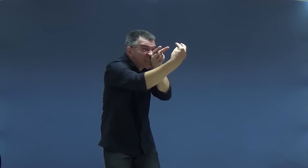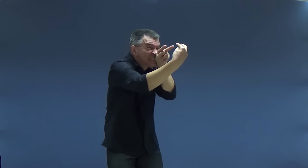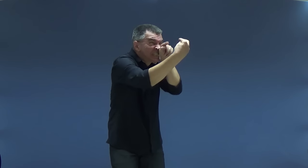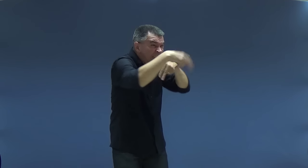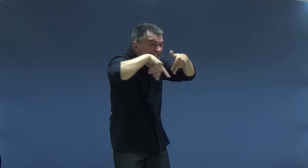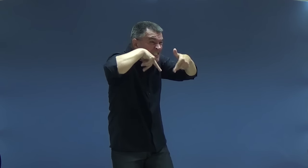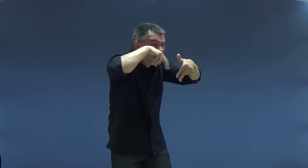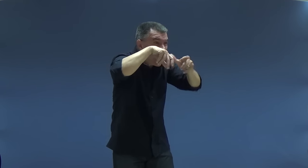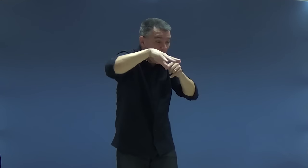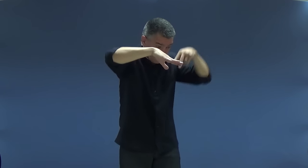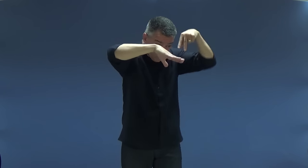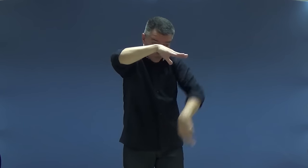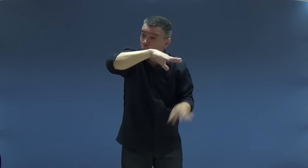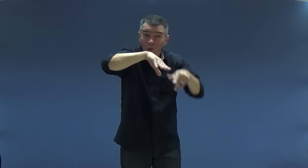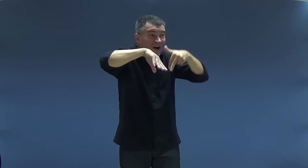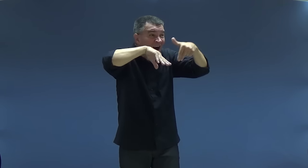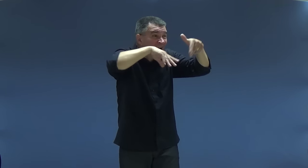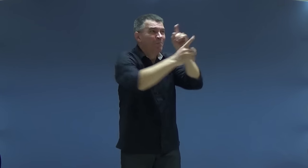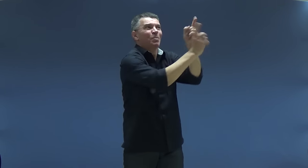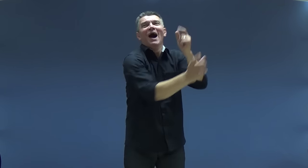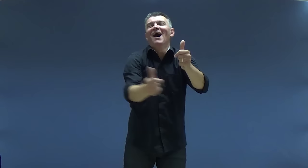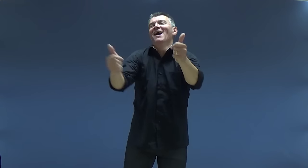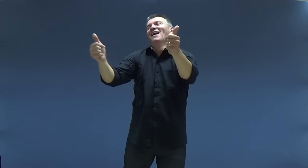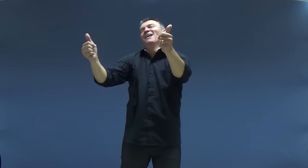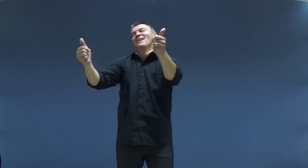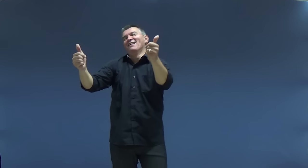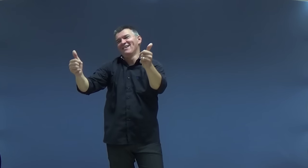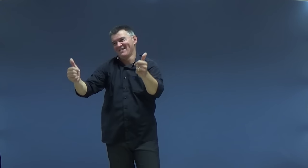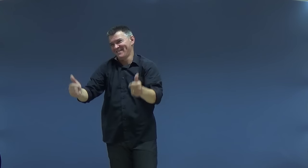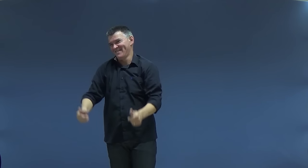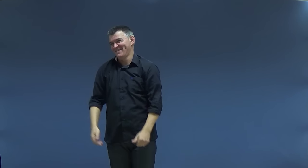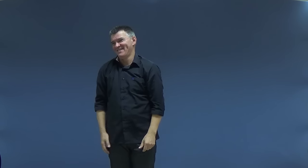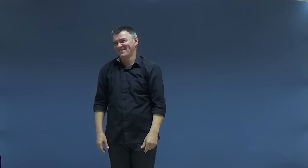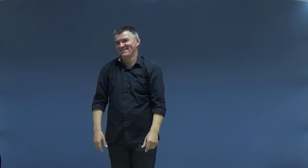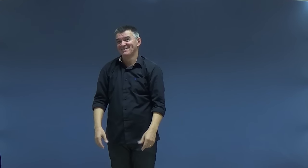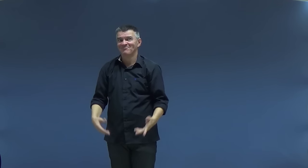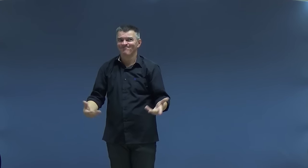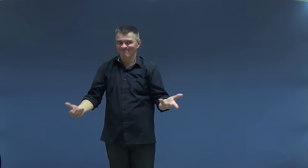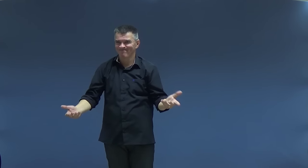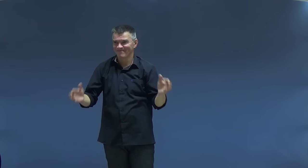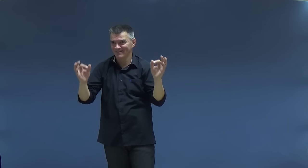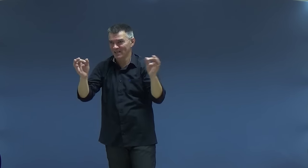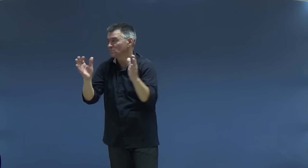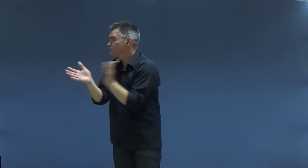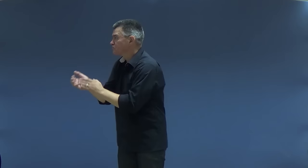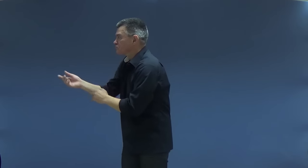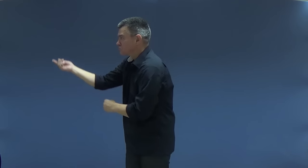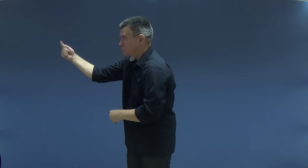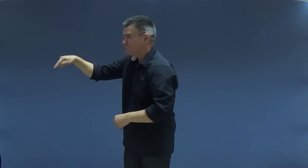foco. Né? Se ele continuasse olhando para Jesus, ele não teria afundado, não é verdade?